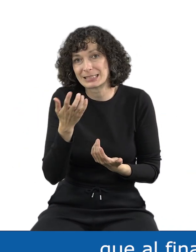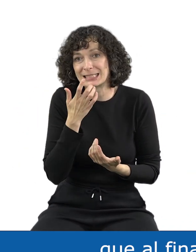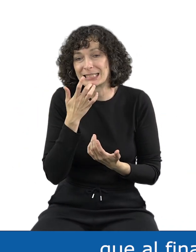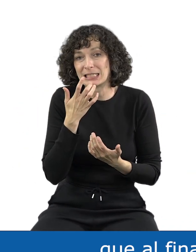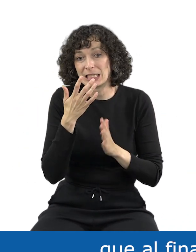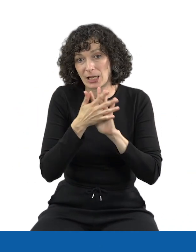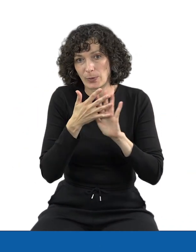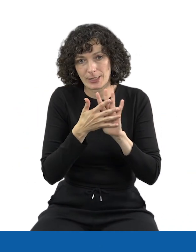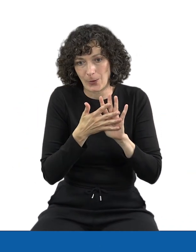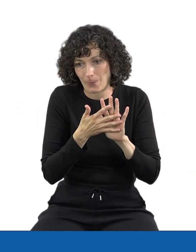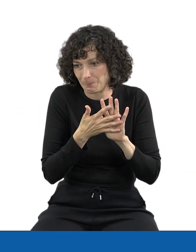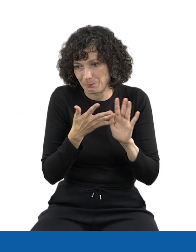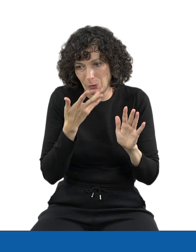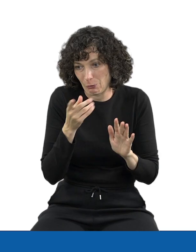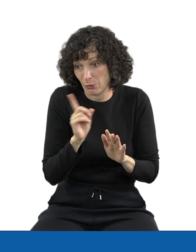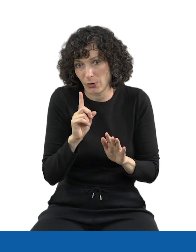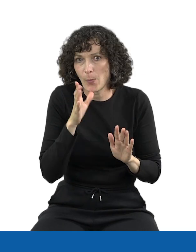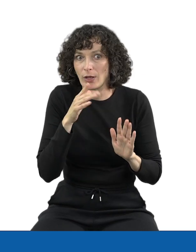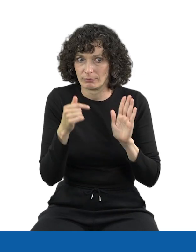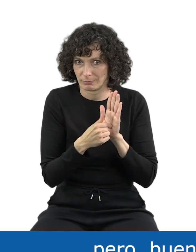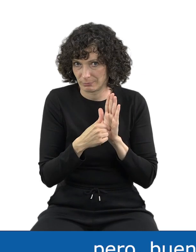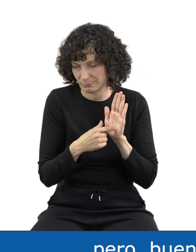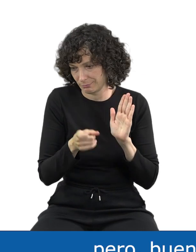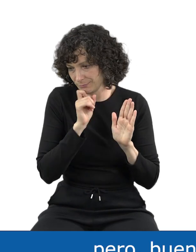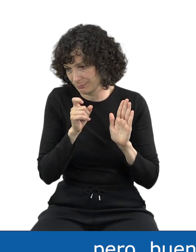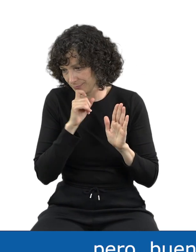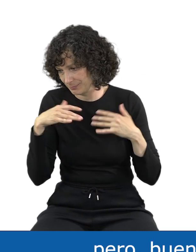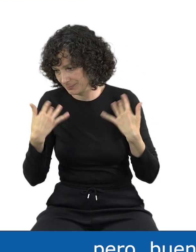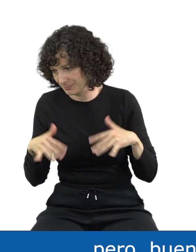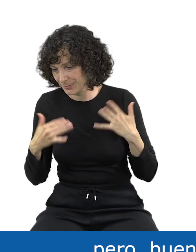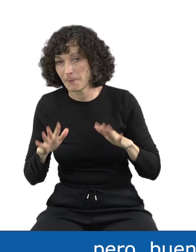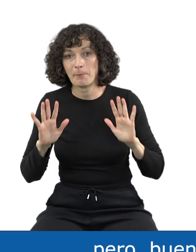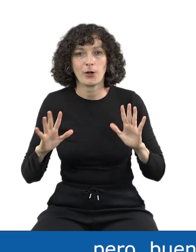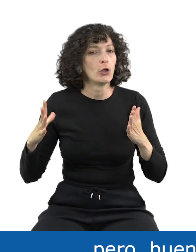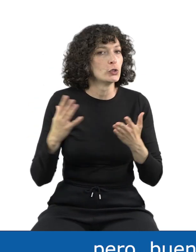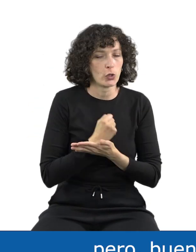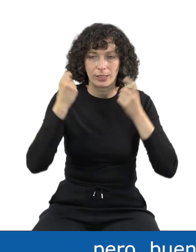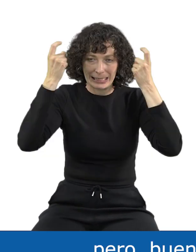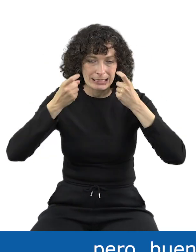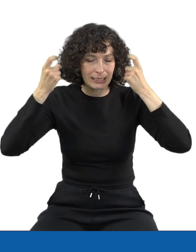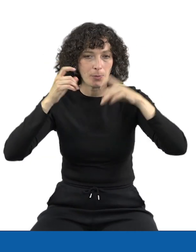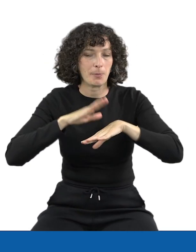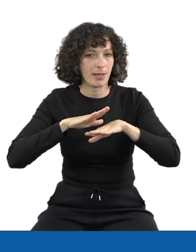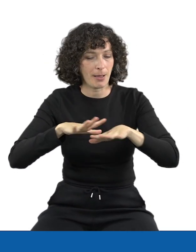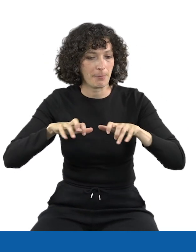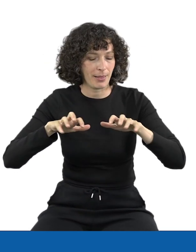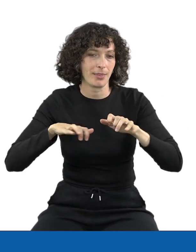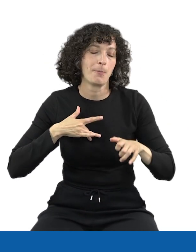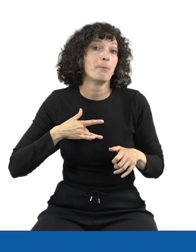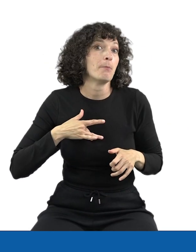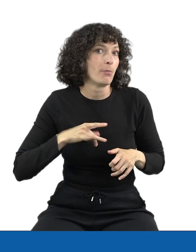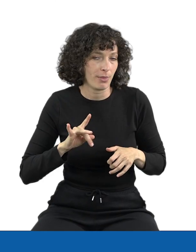la lengua, que es muy complicado, te diré, pero bueno, que todo el mundo está poniendo lo mejor de sí mismo para poder